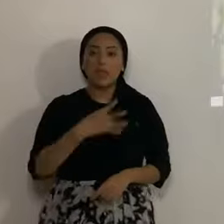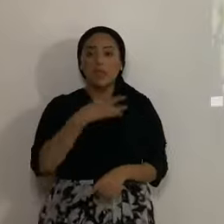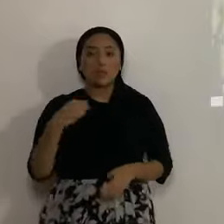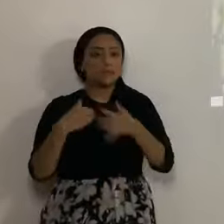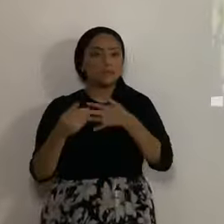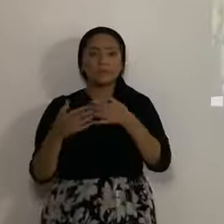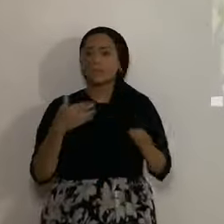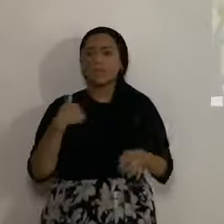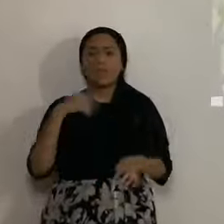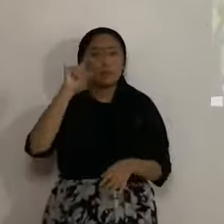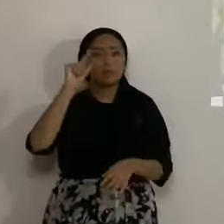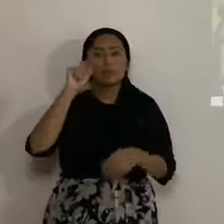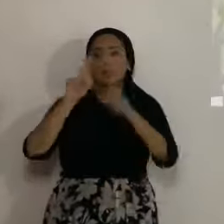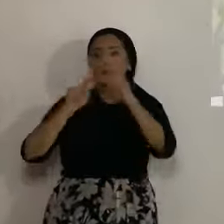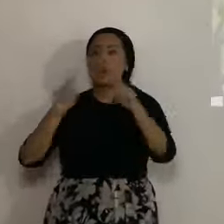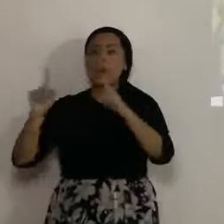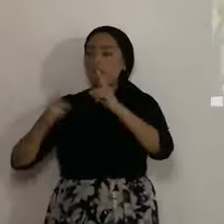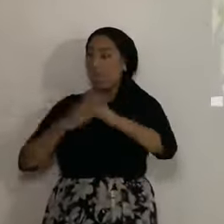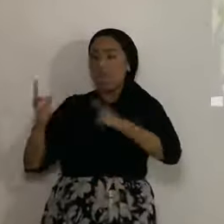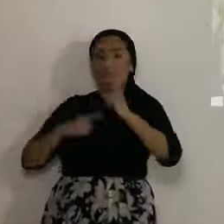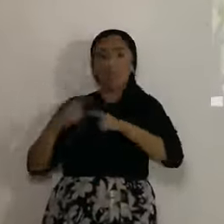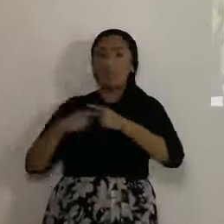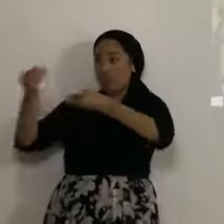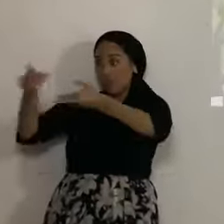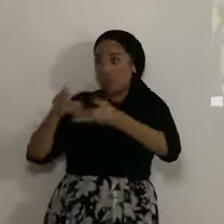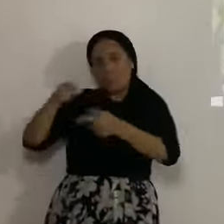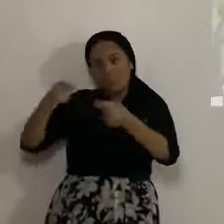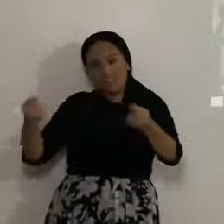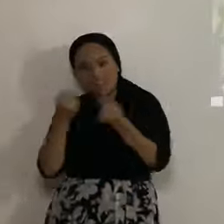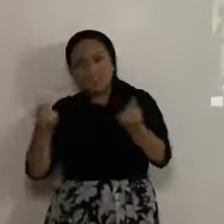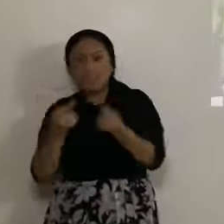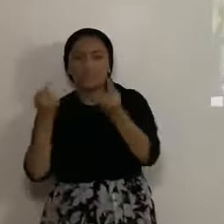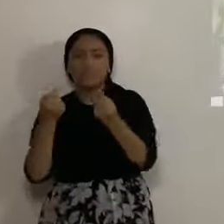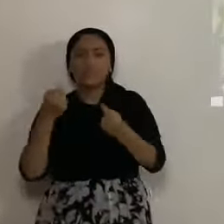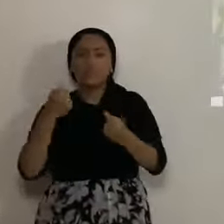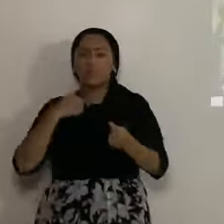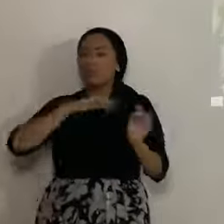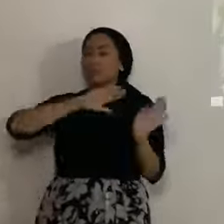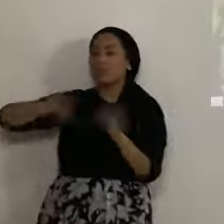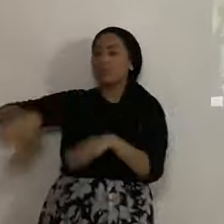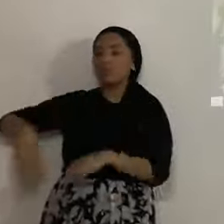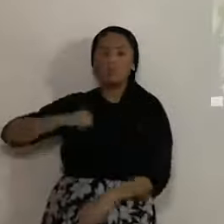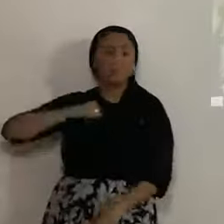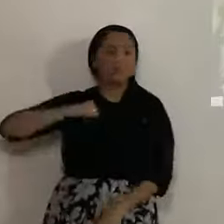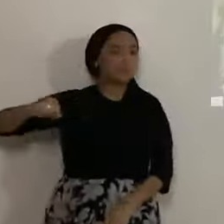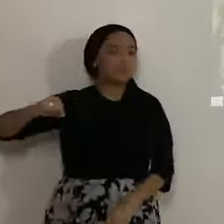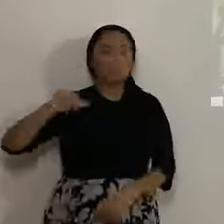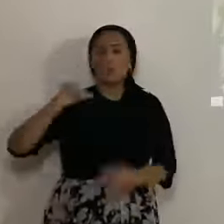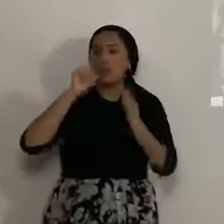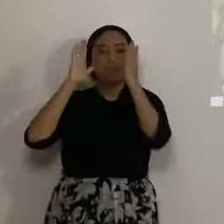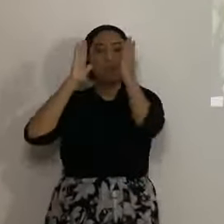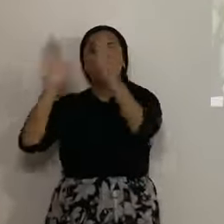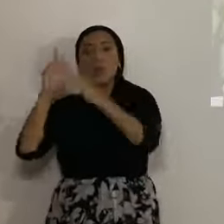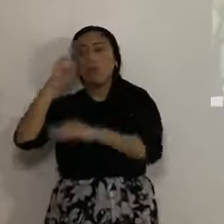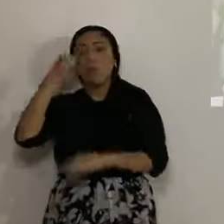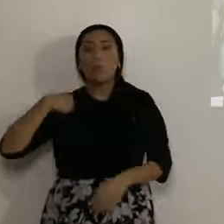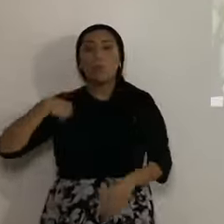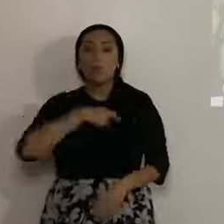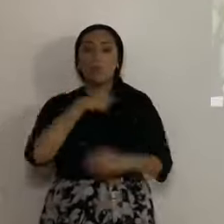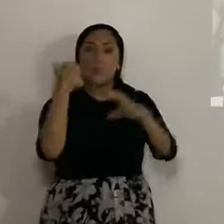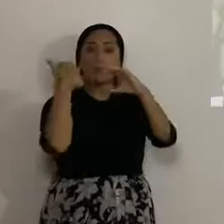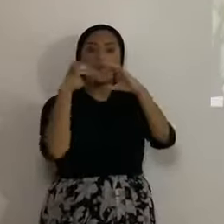aunque vengan 20 mensajeros de muerte y nos digan hay que pegar al pecar, no les hacemos caso, porque somos mensajeros